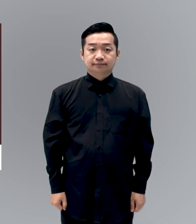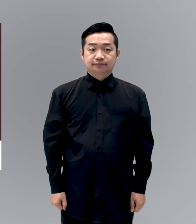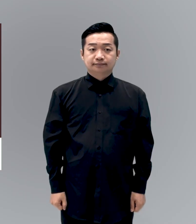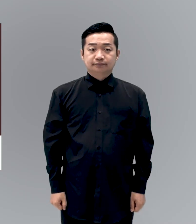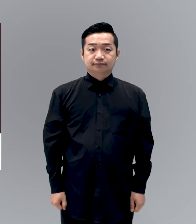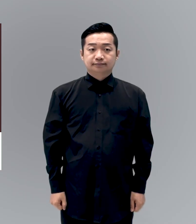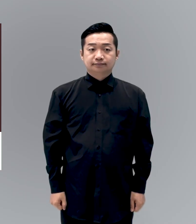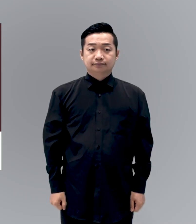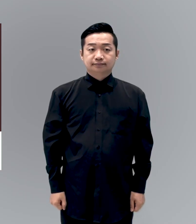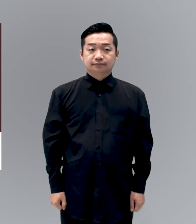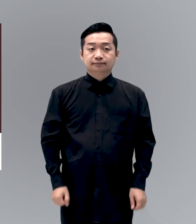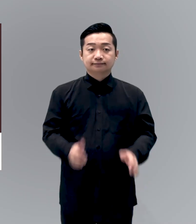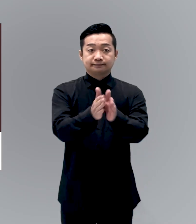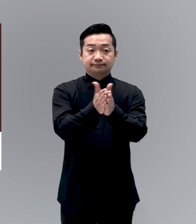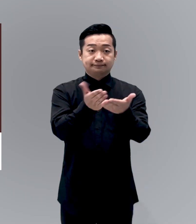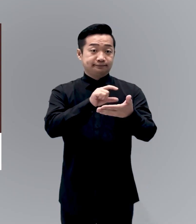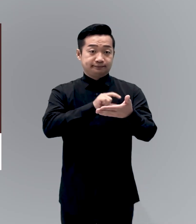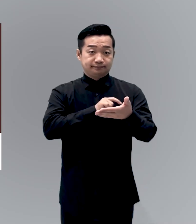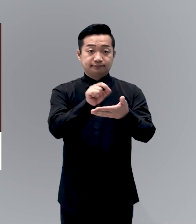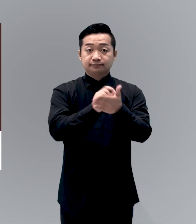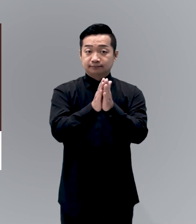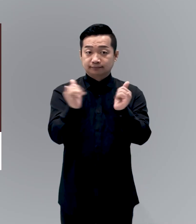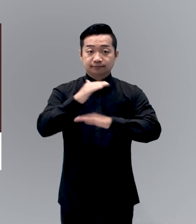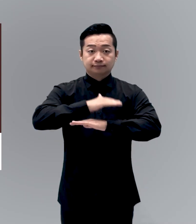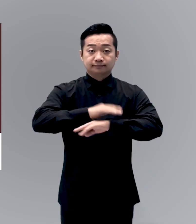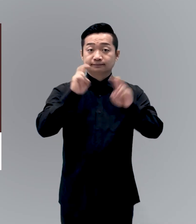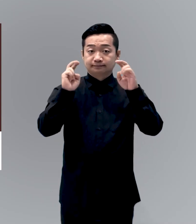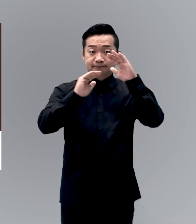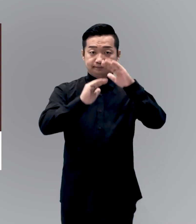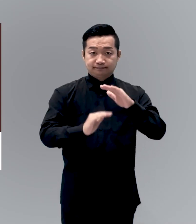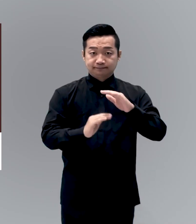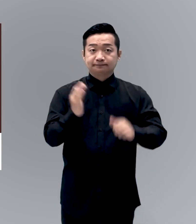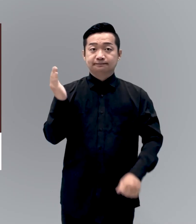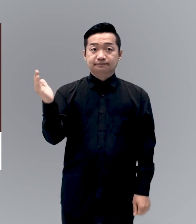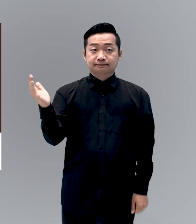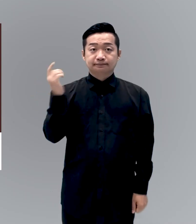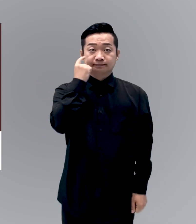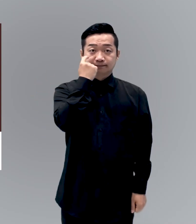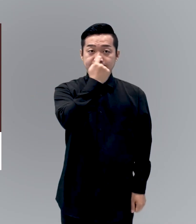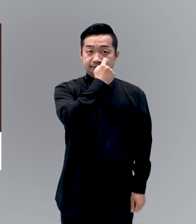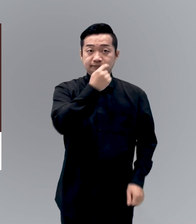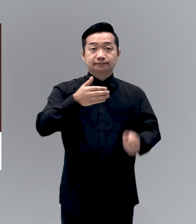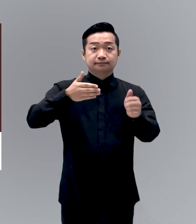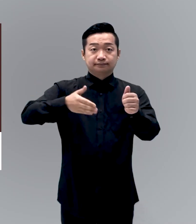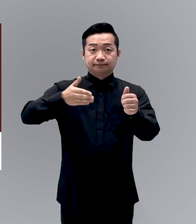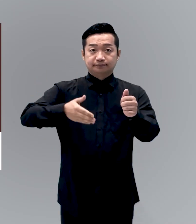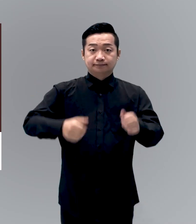나는 저승에서, 리시는 이승에서 움직이며 대체 무슨 일이 일어난 건지 반드시 알아내고 말겠어.